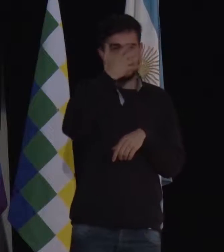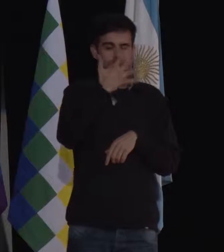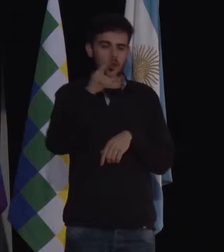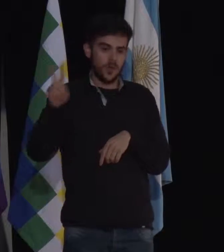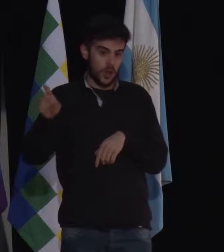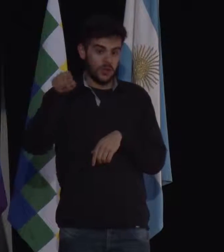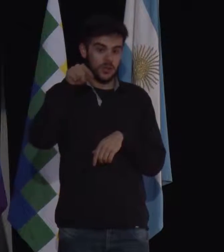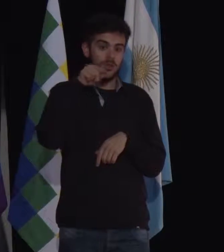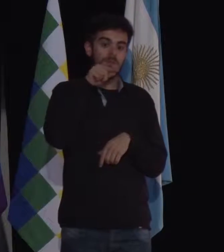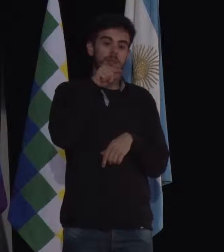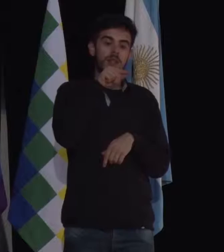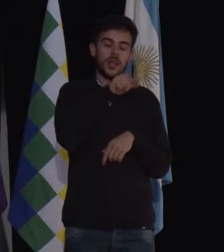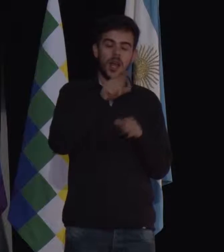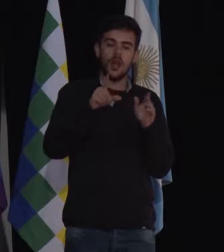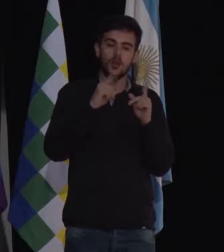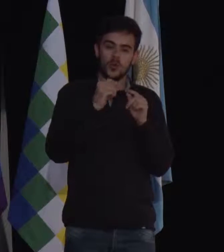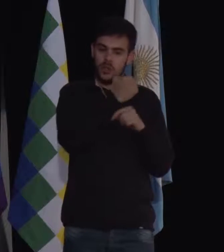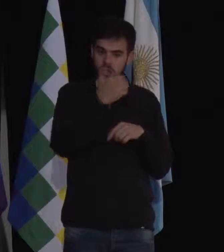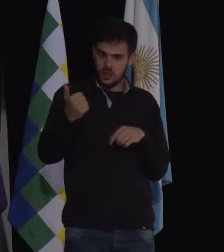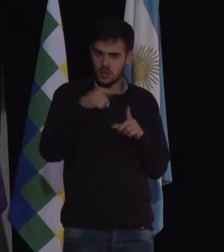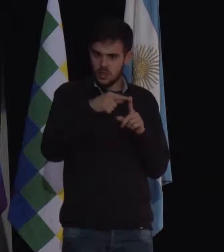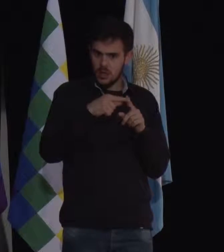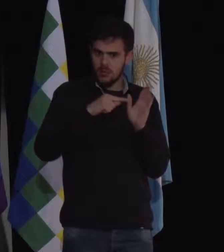26.5.22 es altamente positivo,